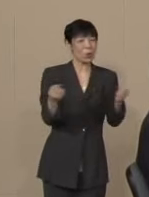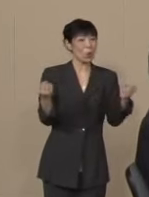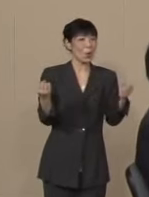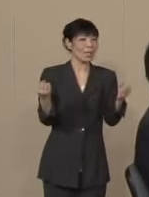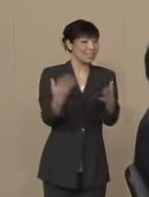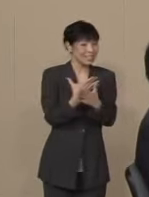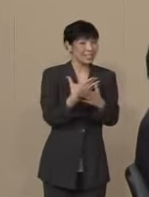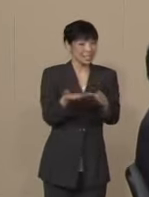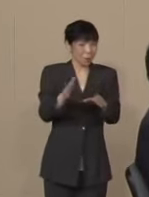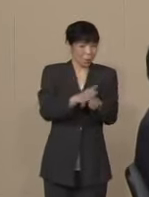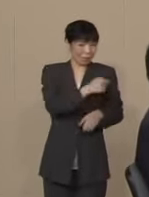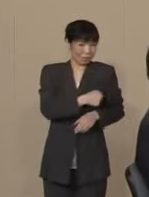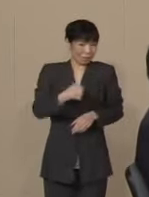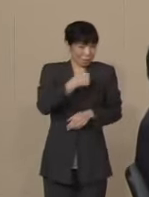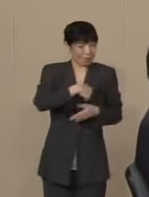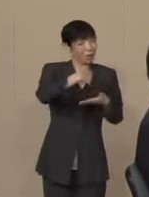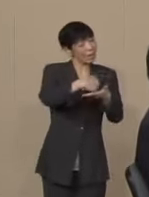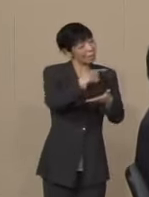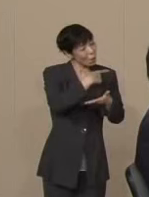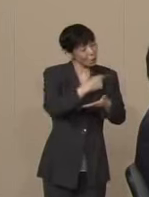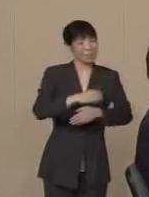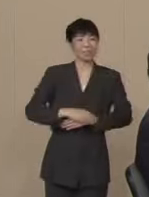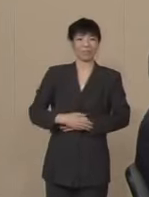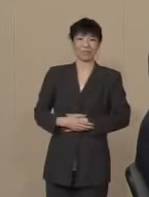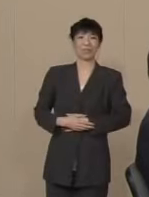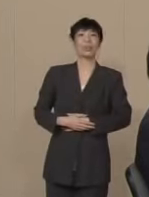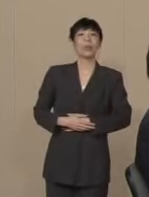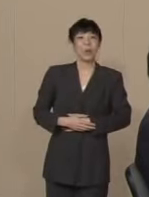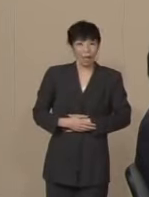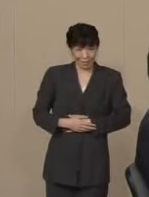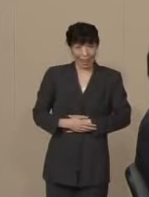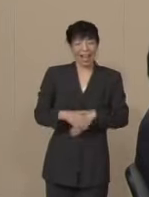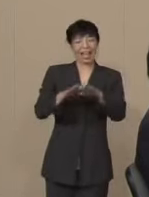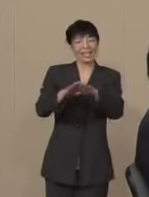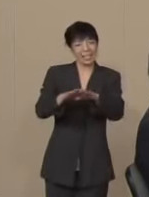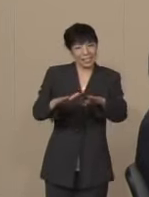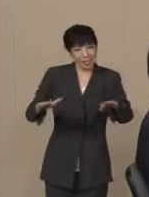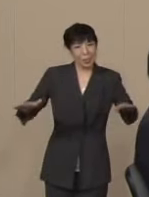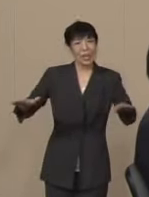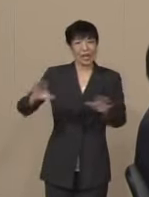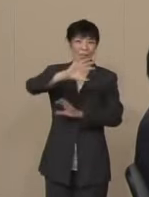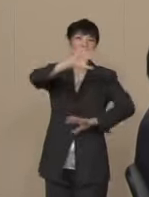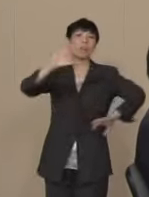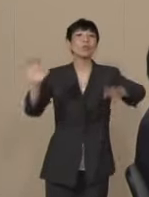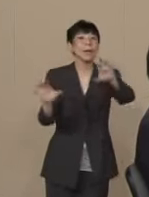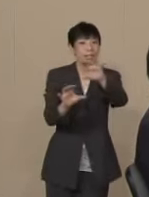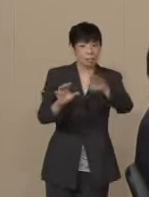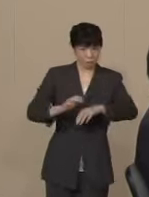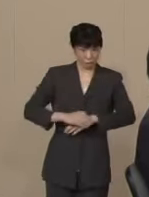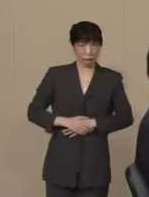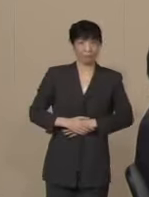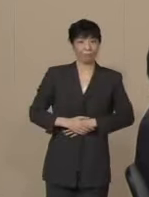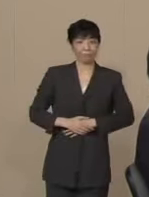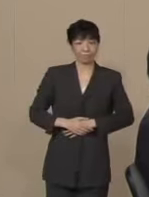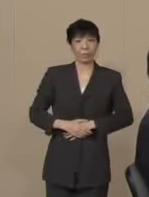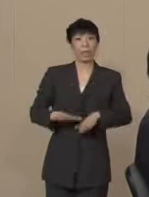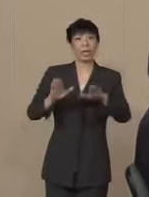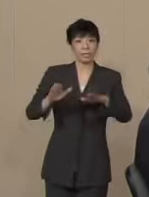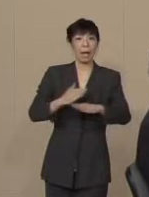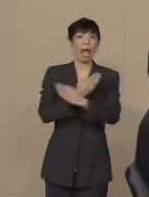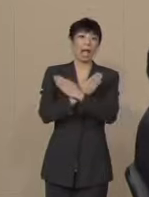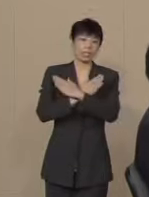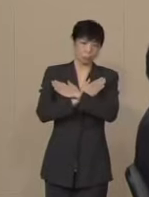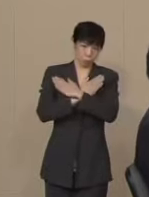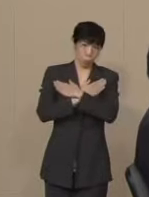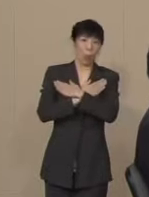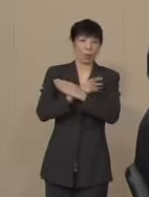愛あなたと二人、花あなたと二